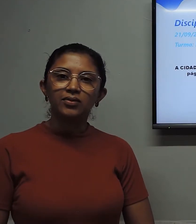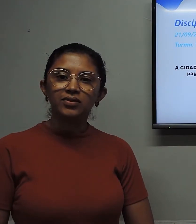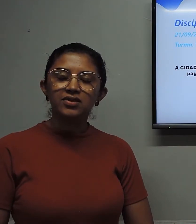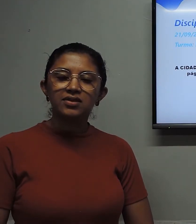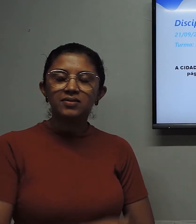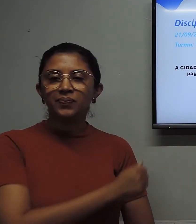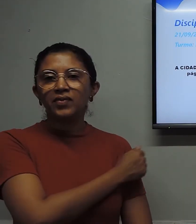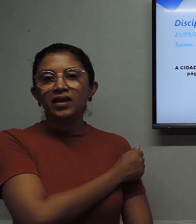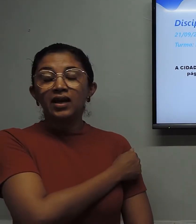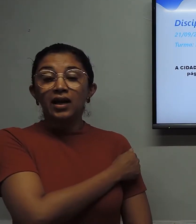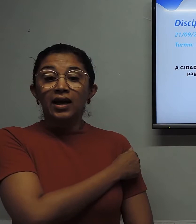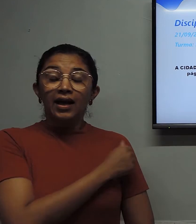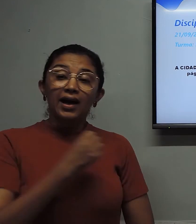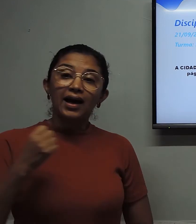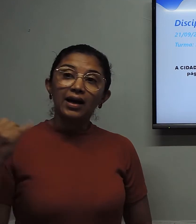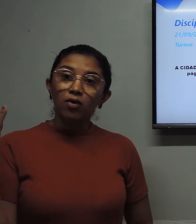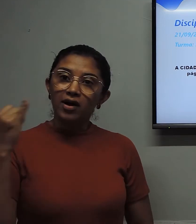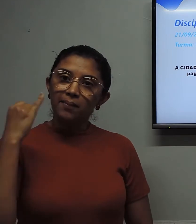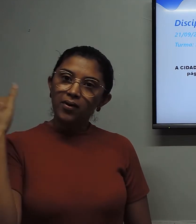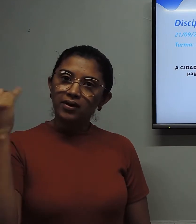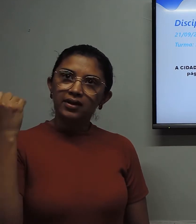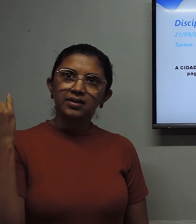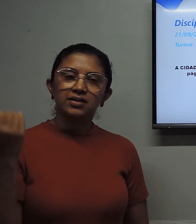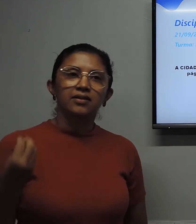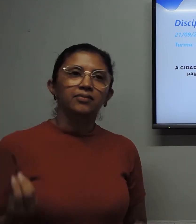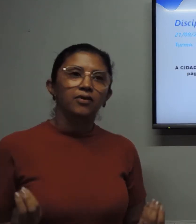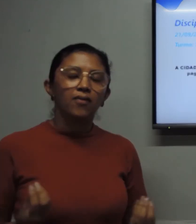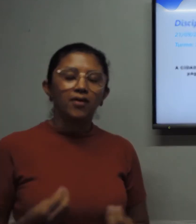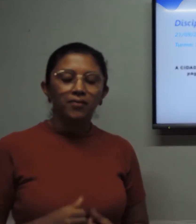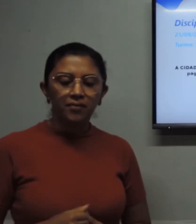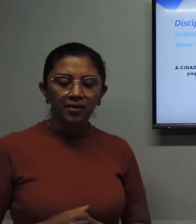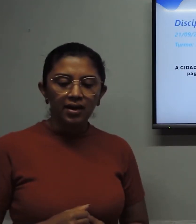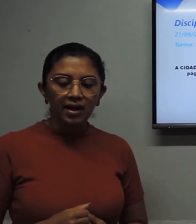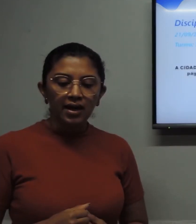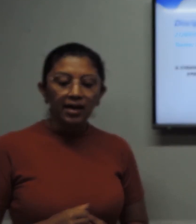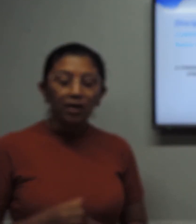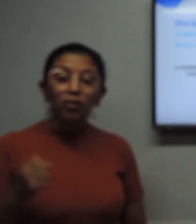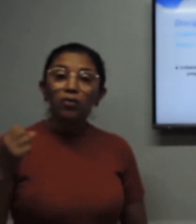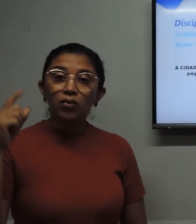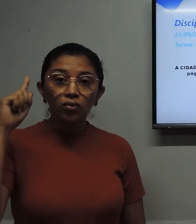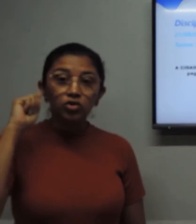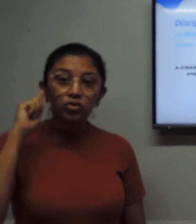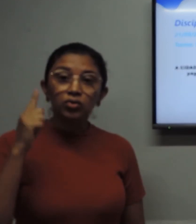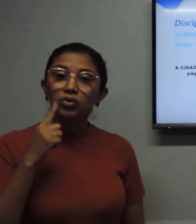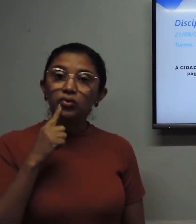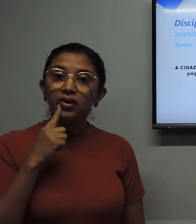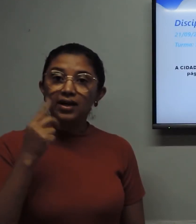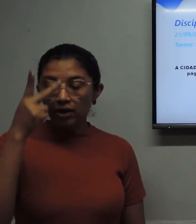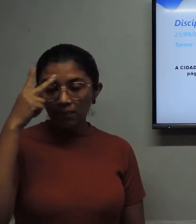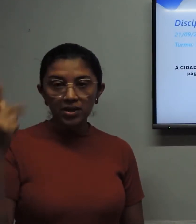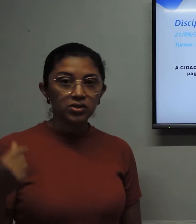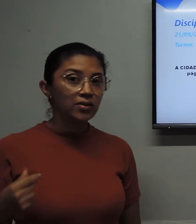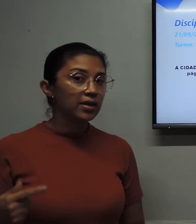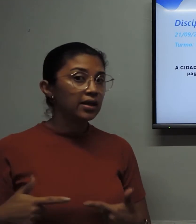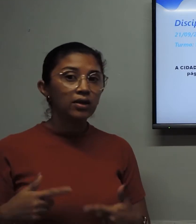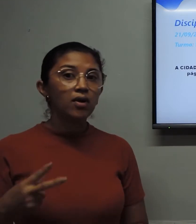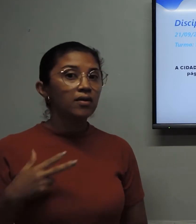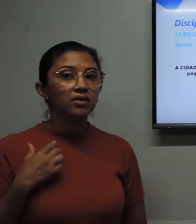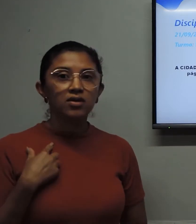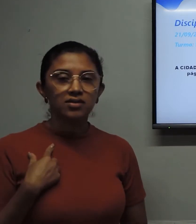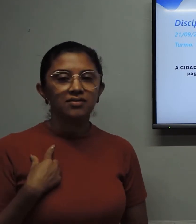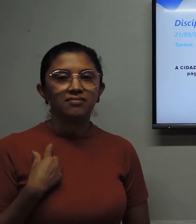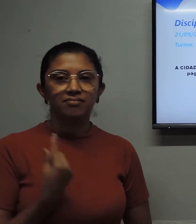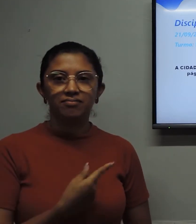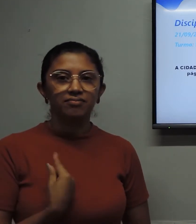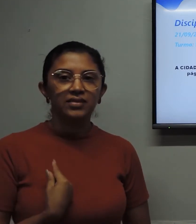né, alunos. Aí, qual é a importância? Qual? O surdo, ele é uma pessoa